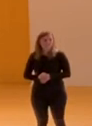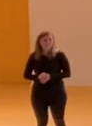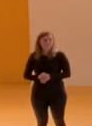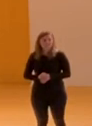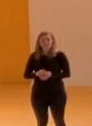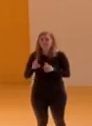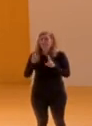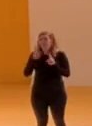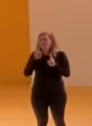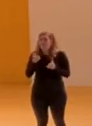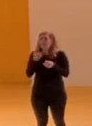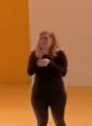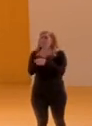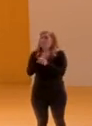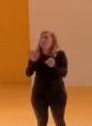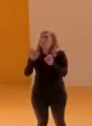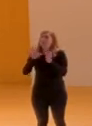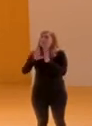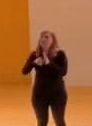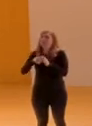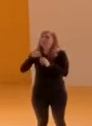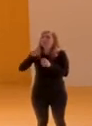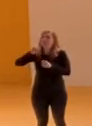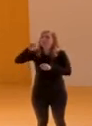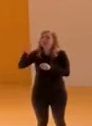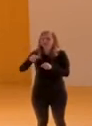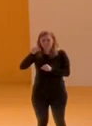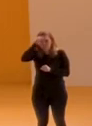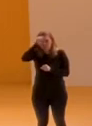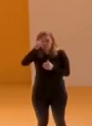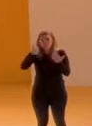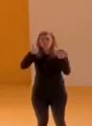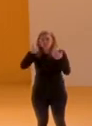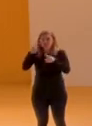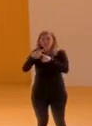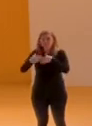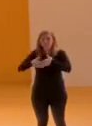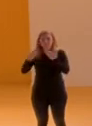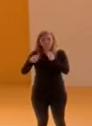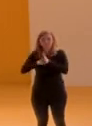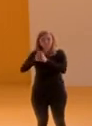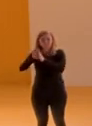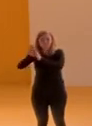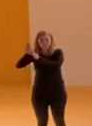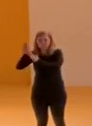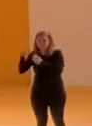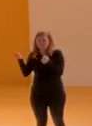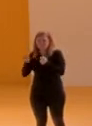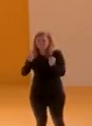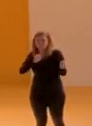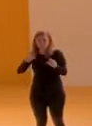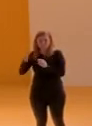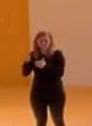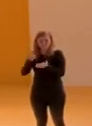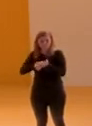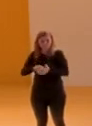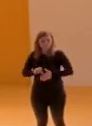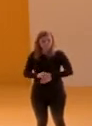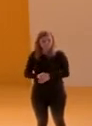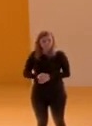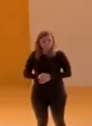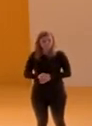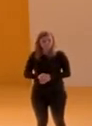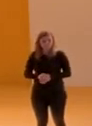. fakt Wolne Miasto Gdańsk też poszaleli co 6,5 dnia co sześć i pół dnia podwajanie cen